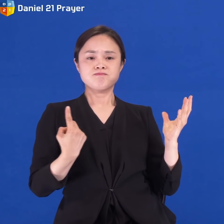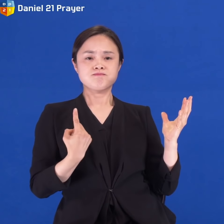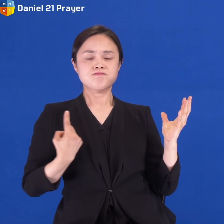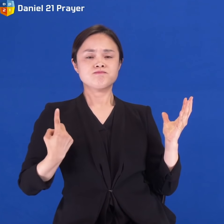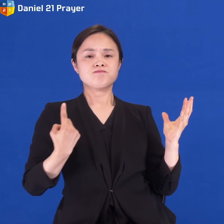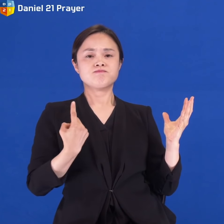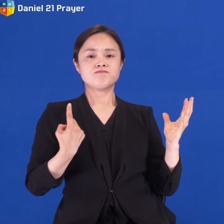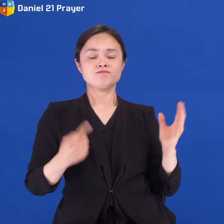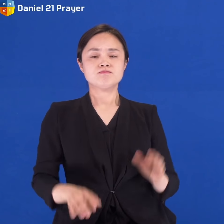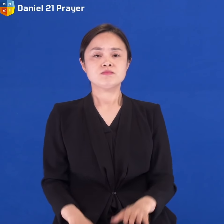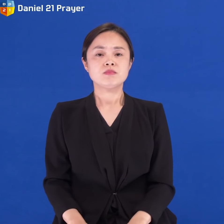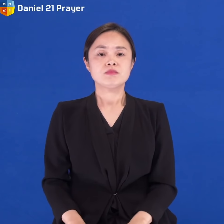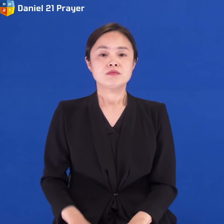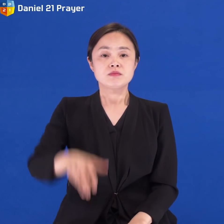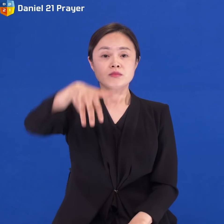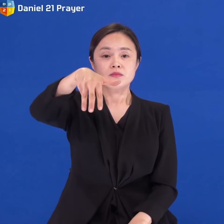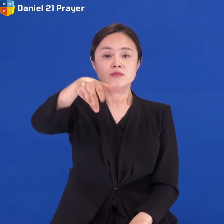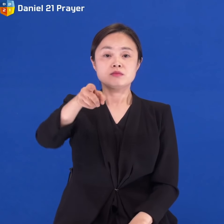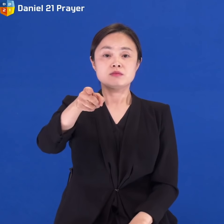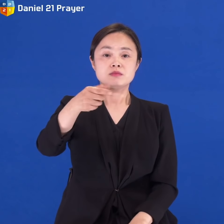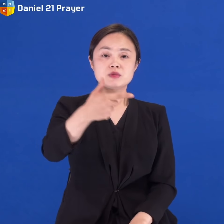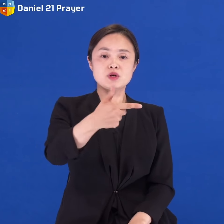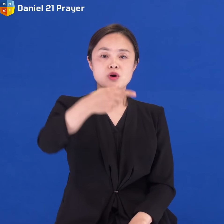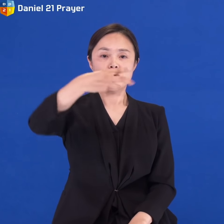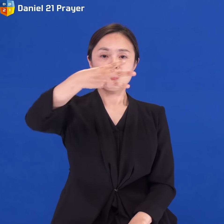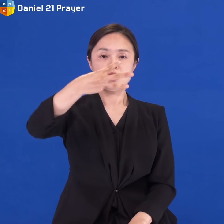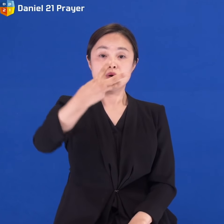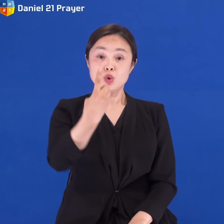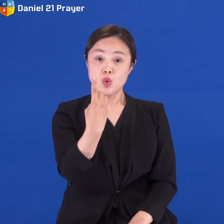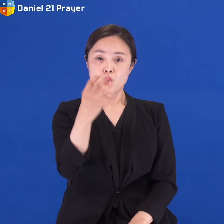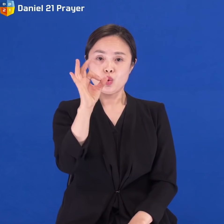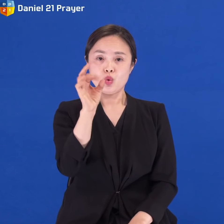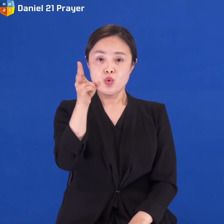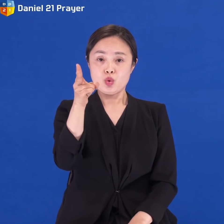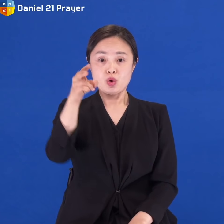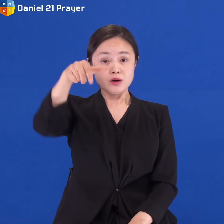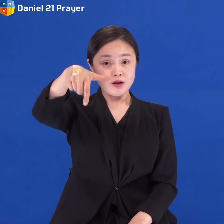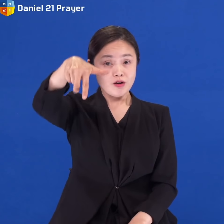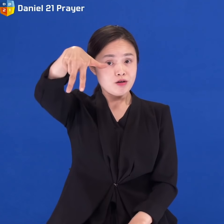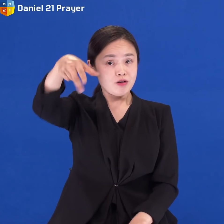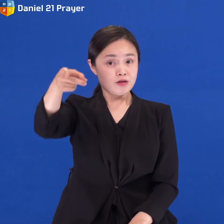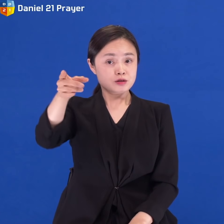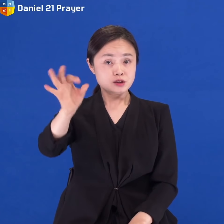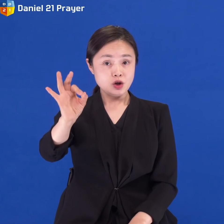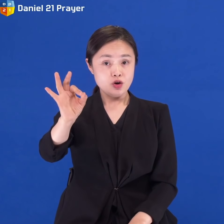철로 역정에서 크리스찬이 공장에서 나와서